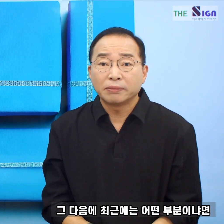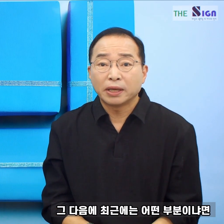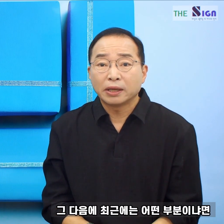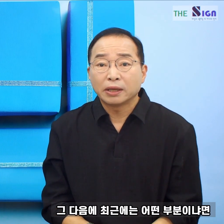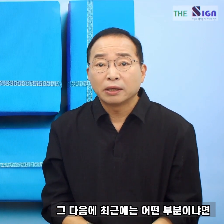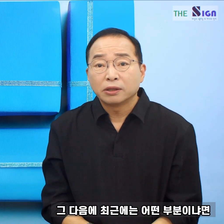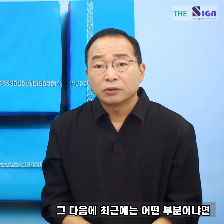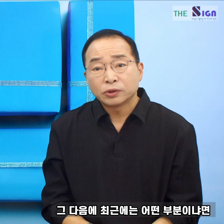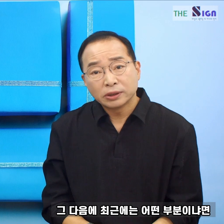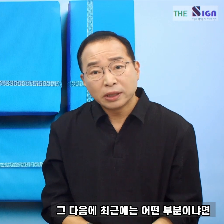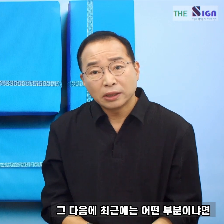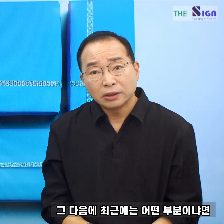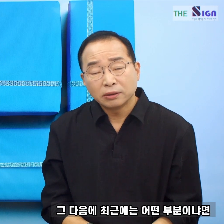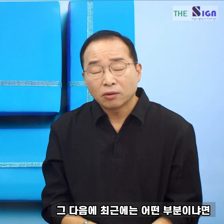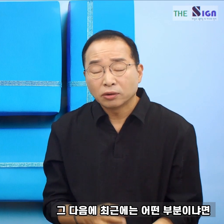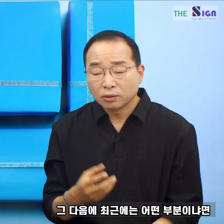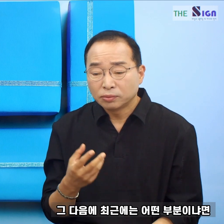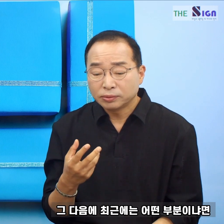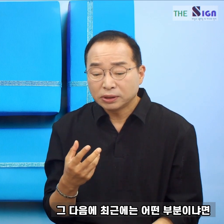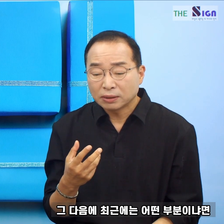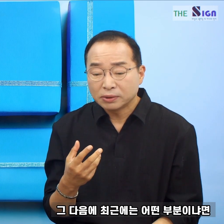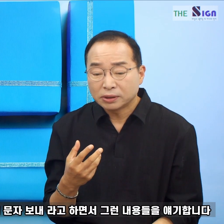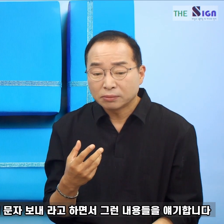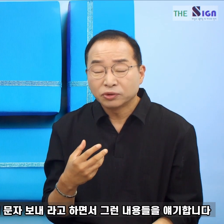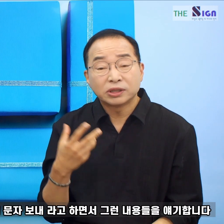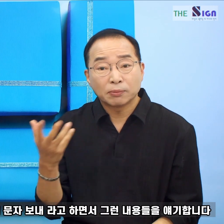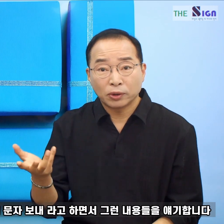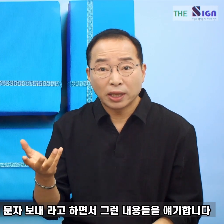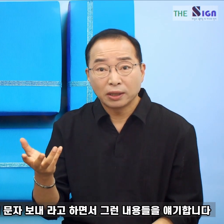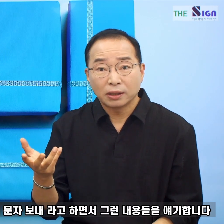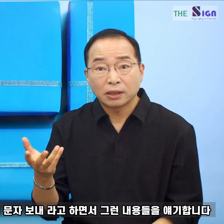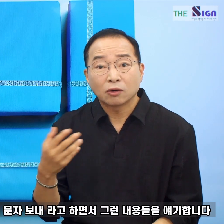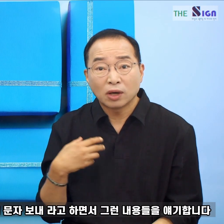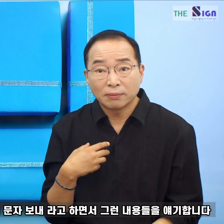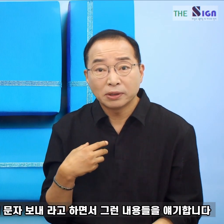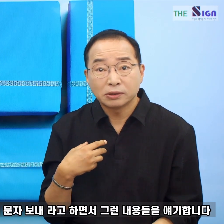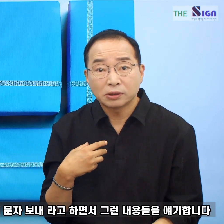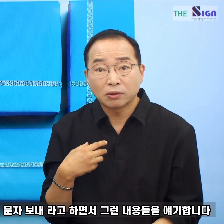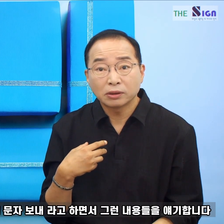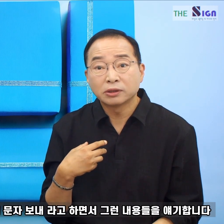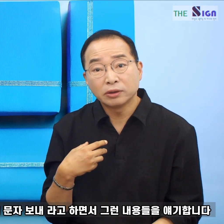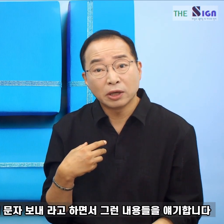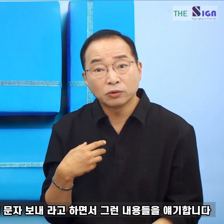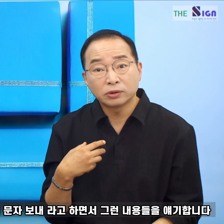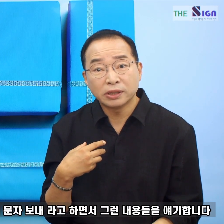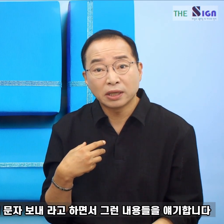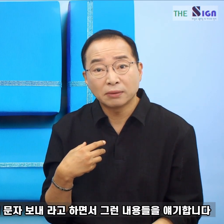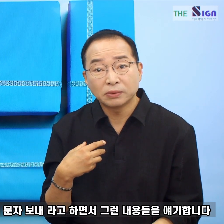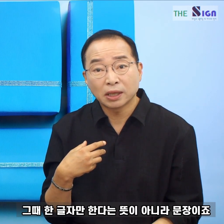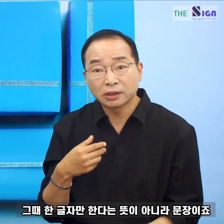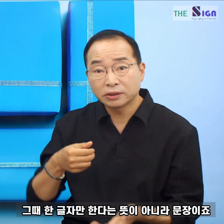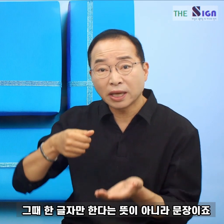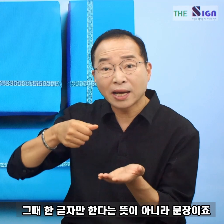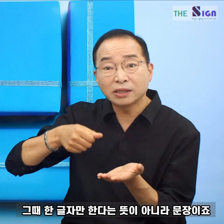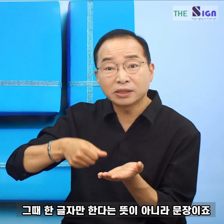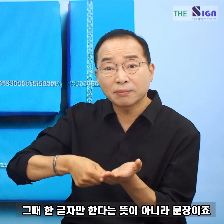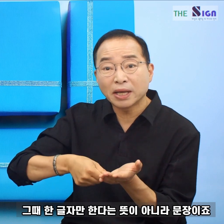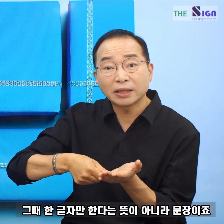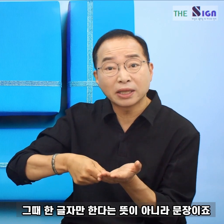다음에 최근에는 어떤 부분이냐면 이제 문자 보내라고 하면서 그런 내용들을 얘기합니다. 그때 한 글자만 한다라는